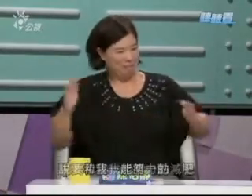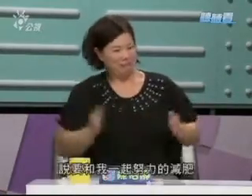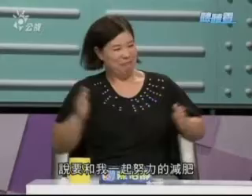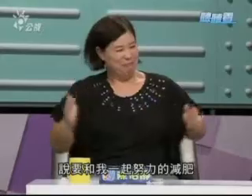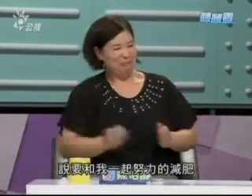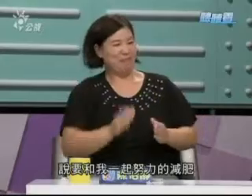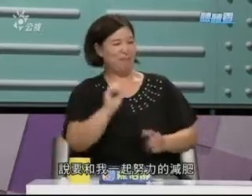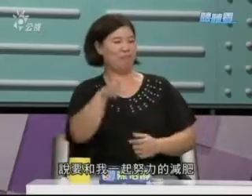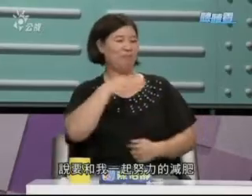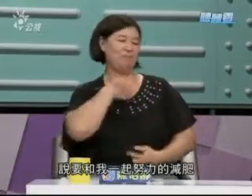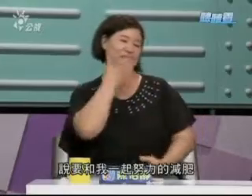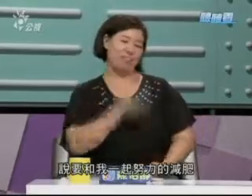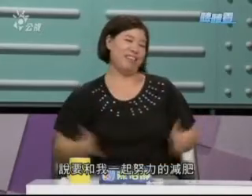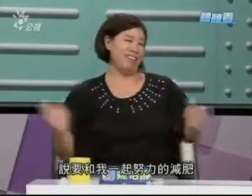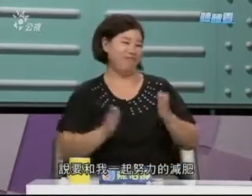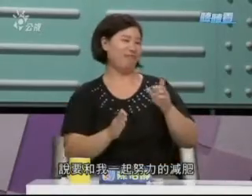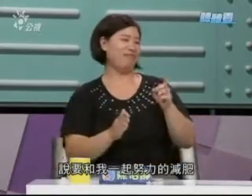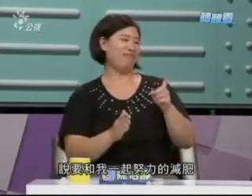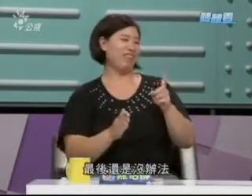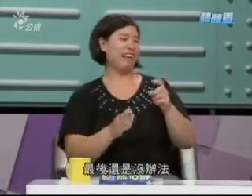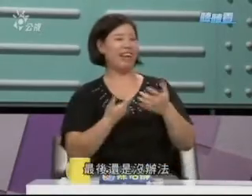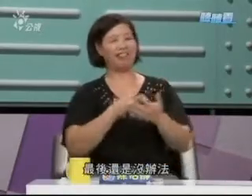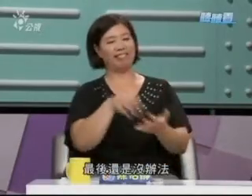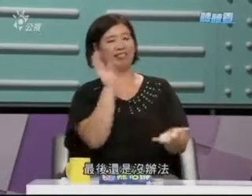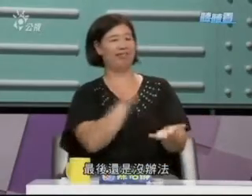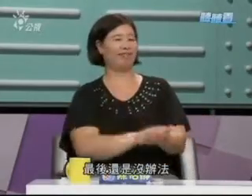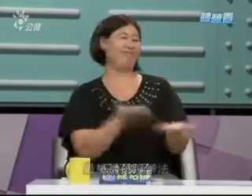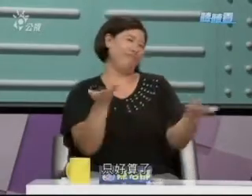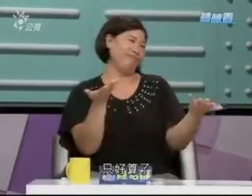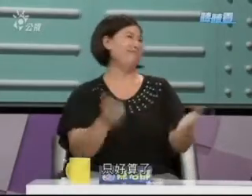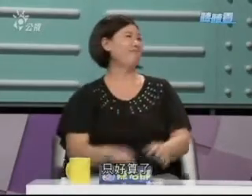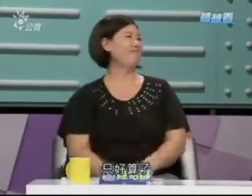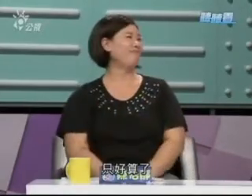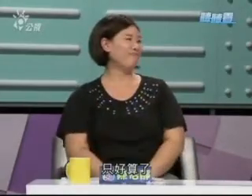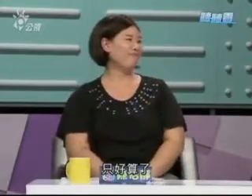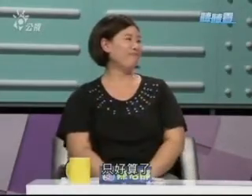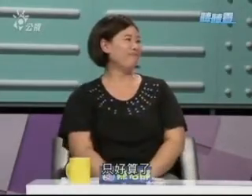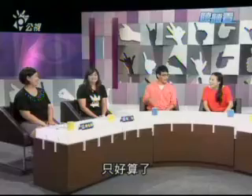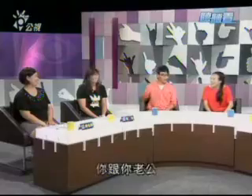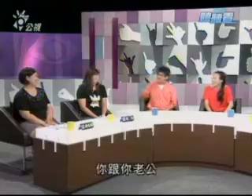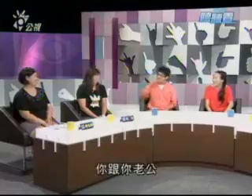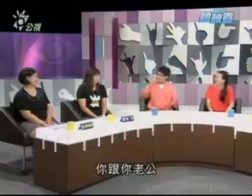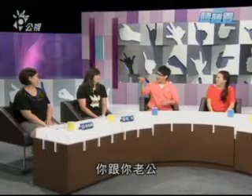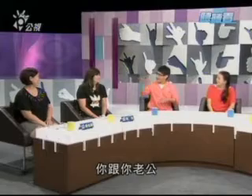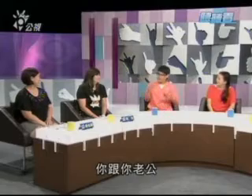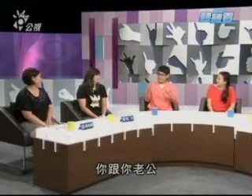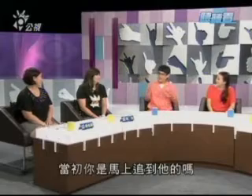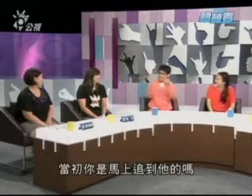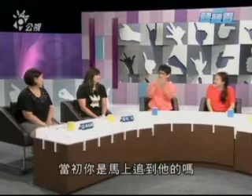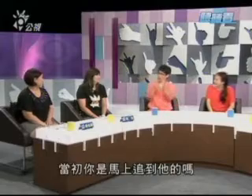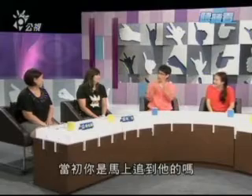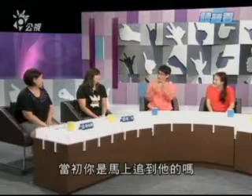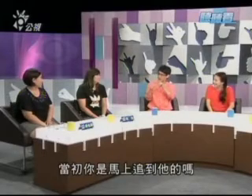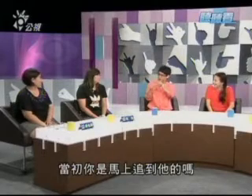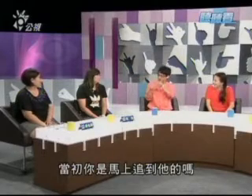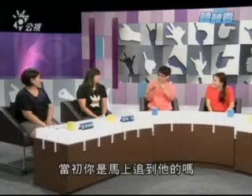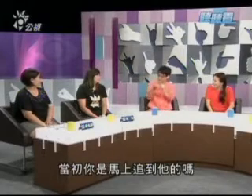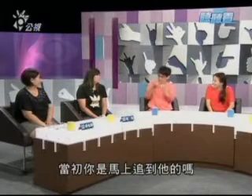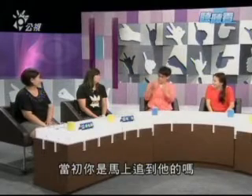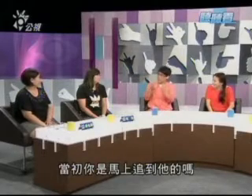说要和我一起努力的减肥，最后还是没办法，只好算了。 你跟你老公啊，当初你是马